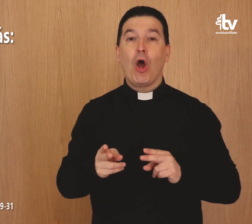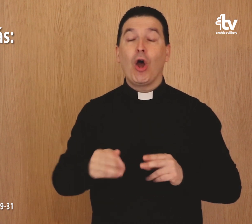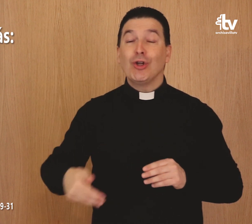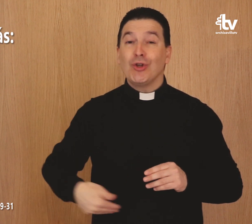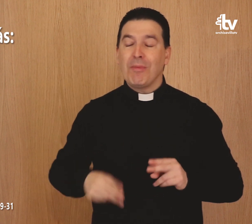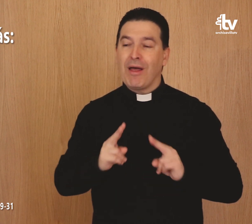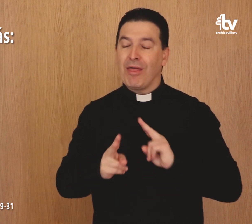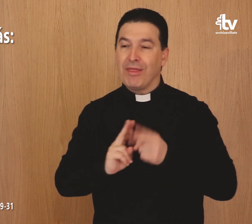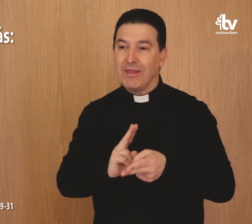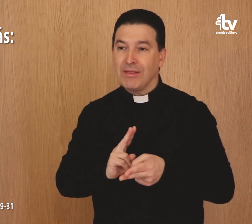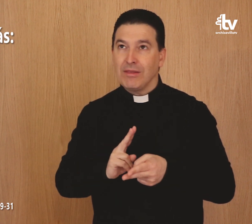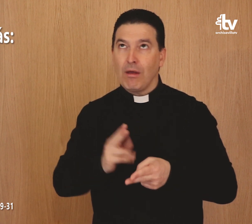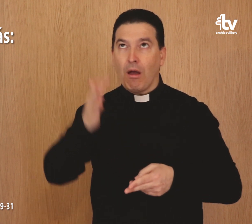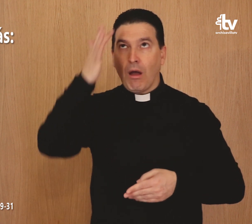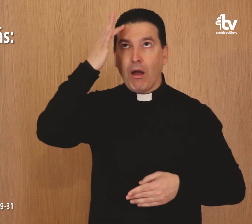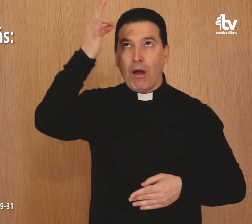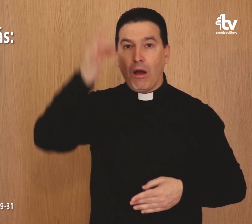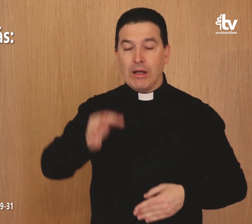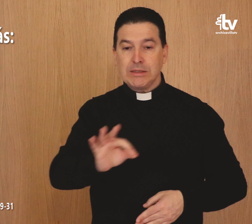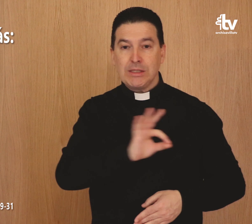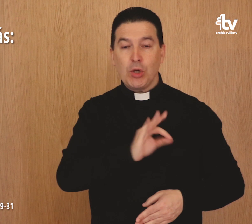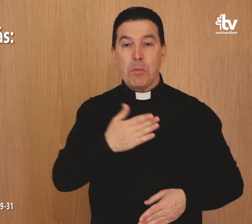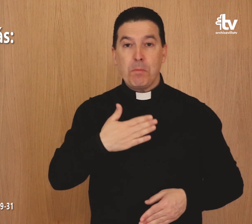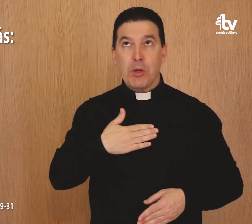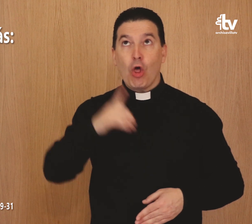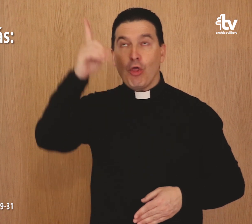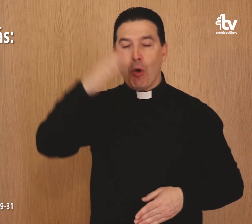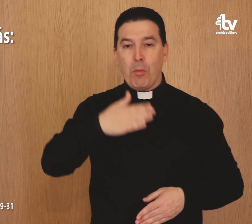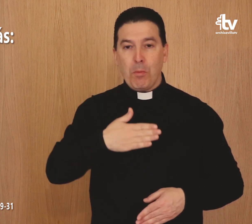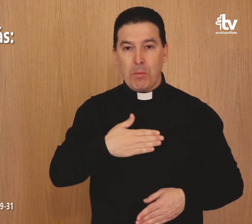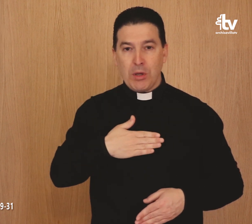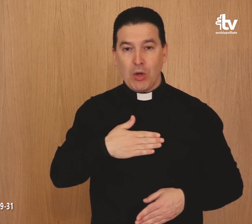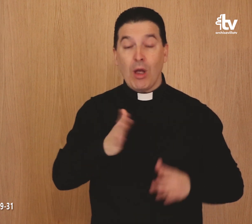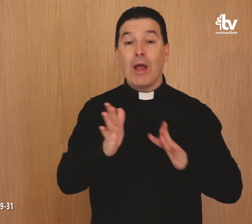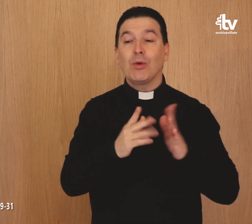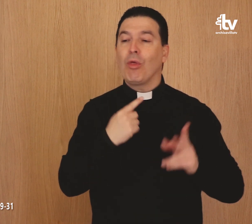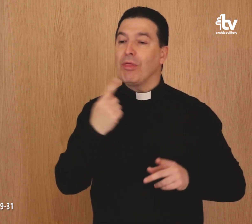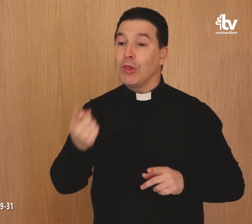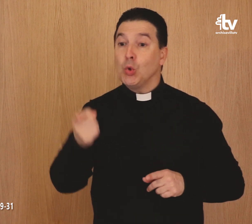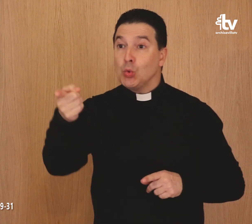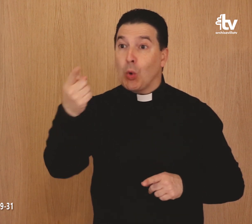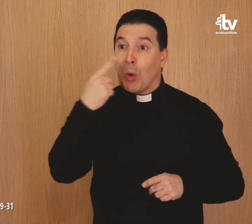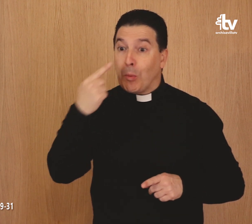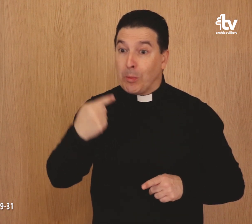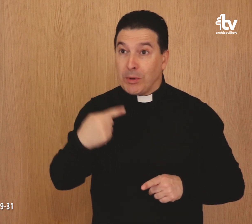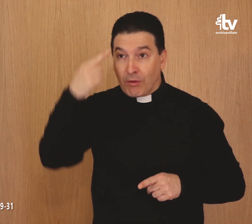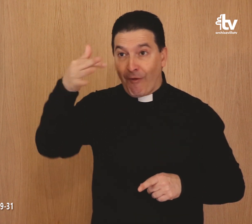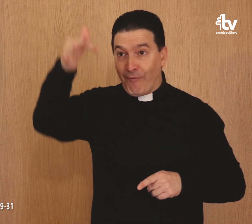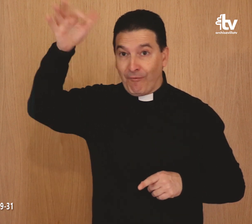Contestó Tomás: «Señor mío y Dios mío». Jesús le dijo: «Porque me has visto, has